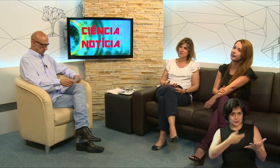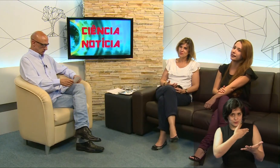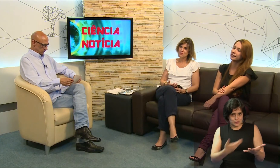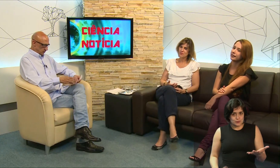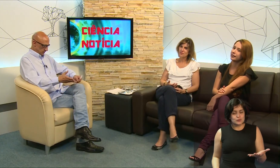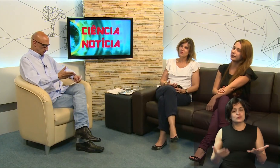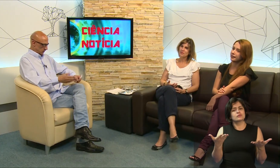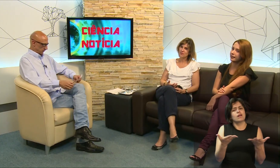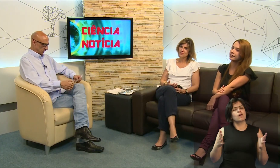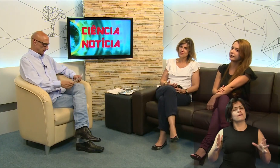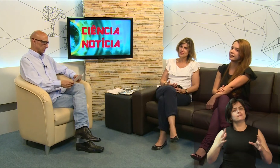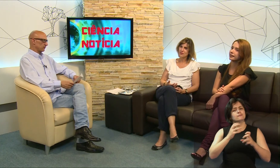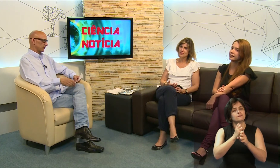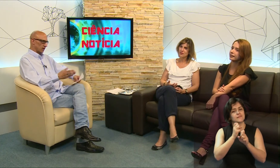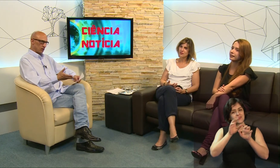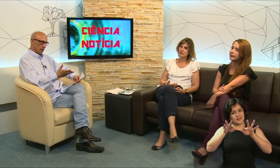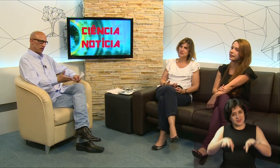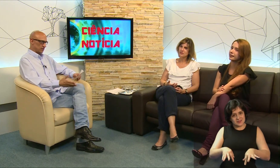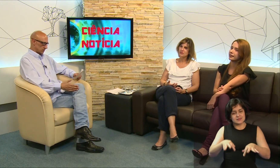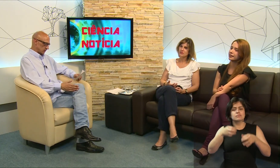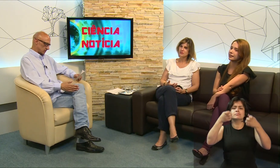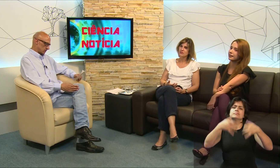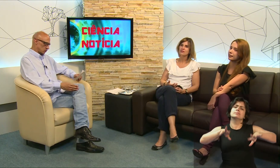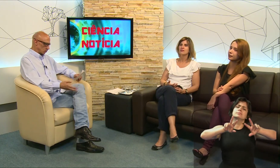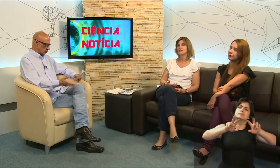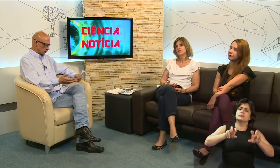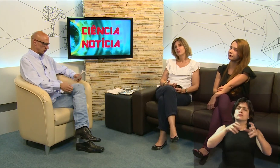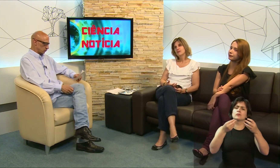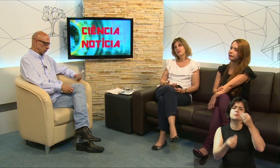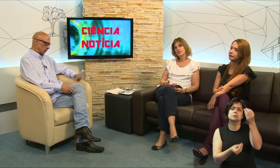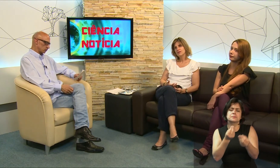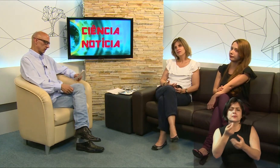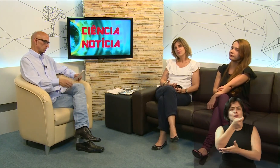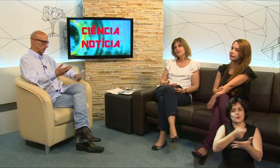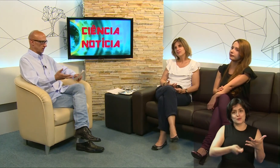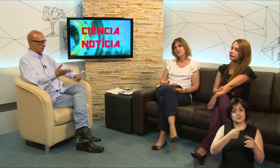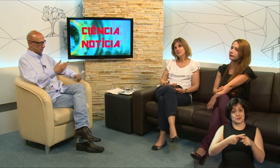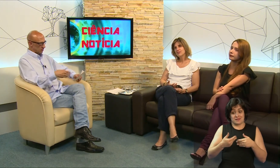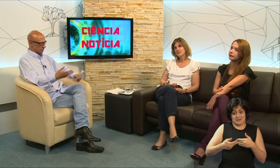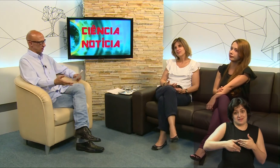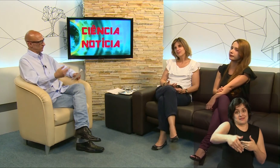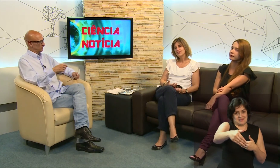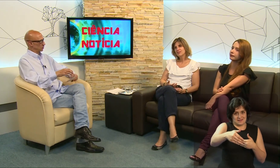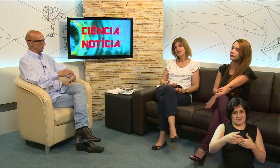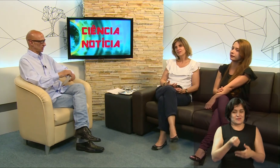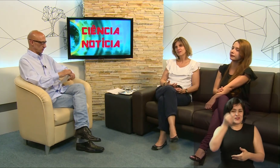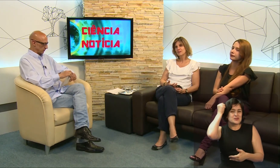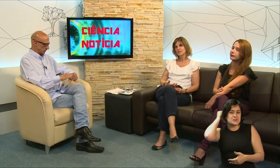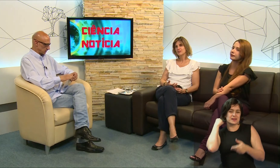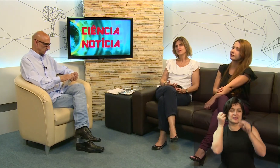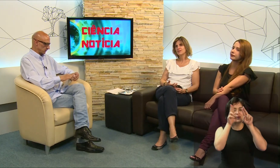E vamos então, para finalizar, falar mais desses concursos públicos. Agora vamos ter vestibular da Universidade